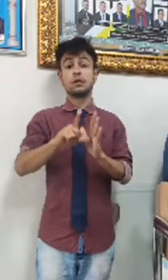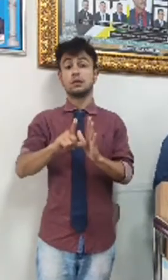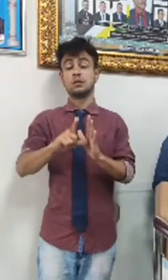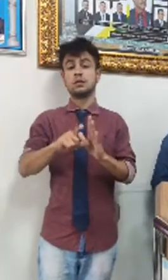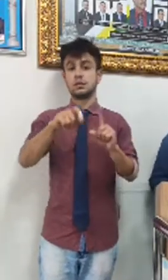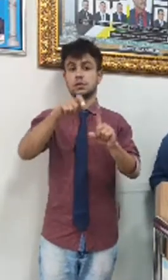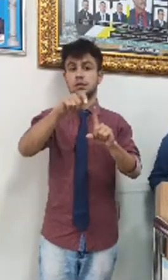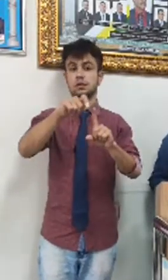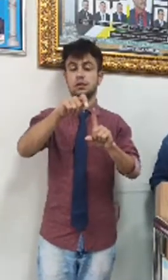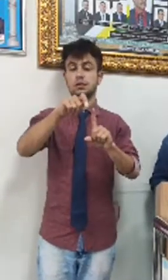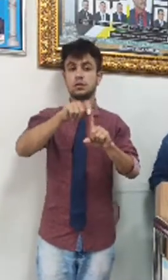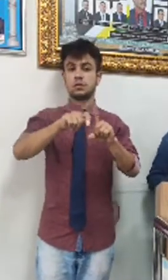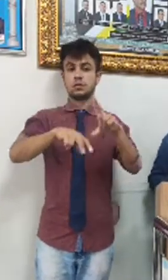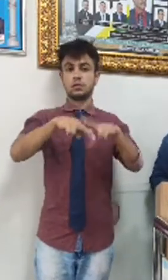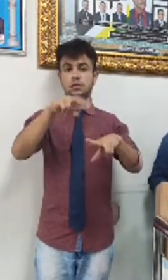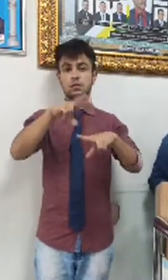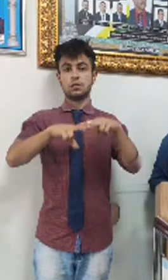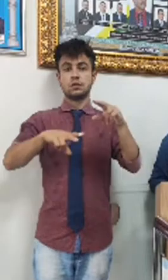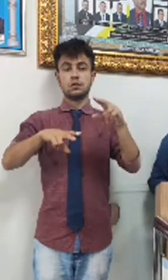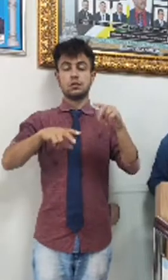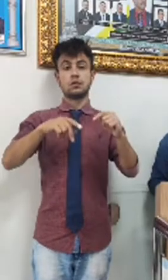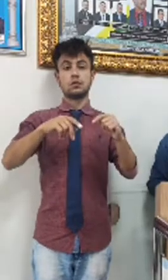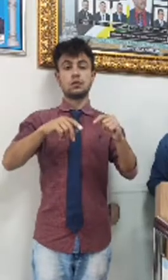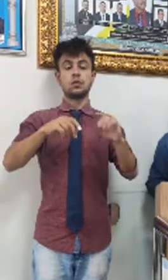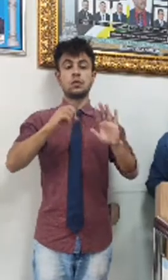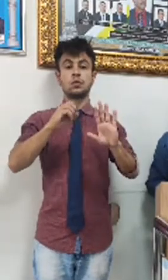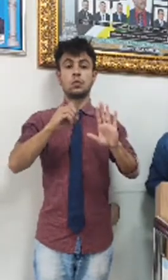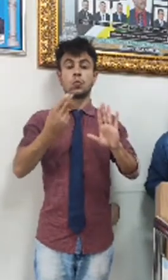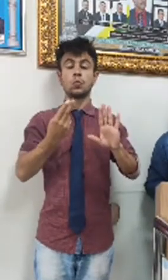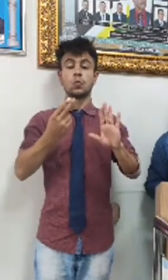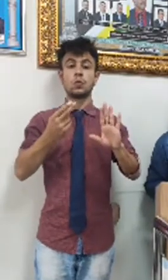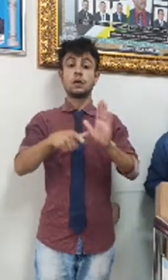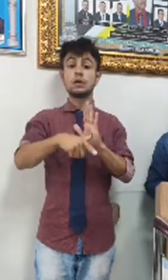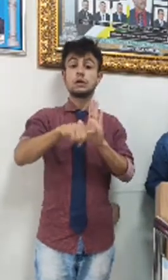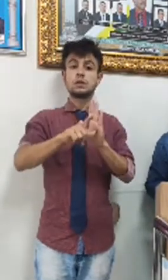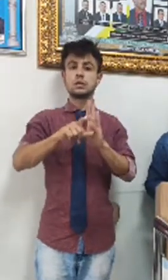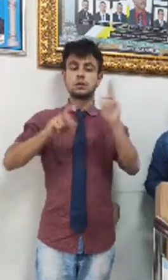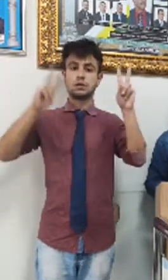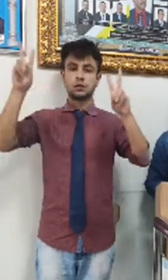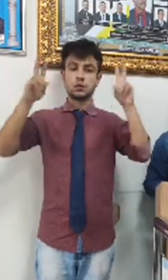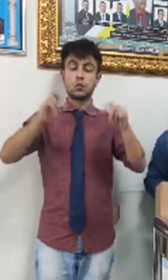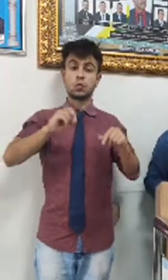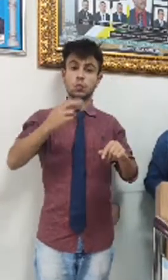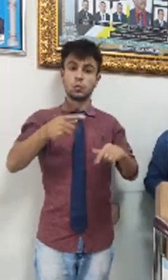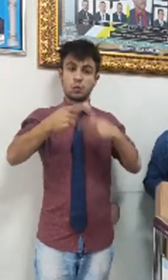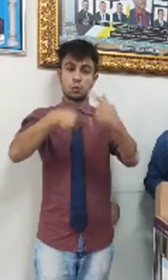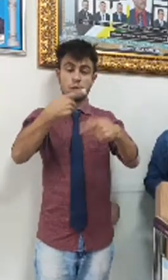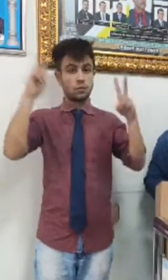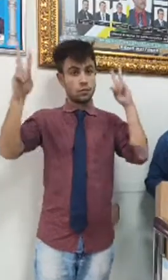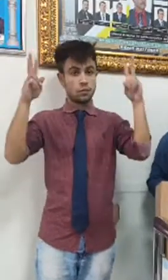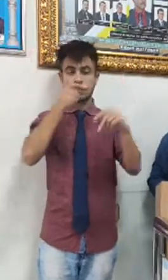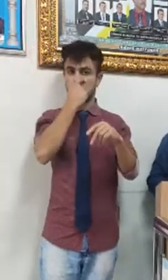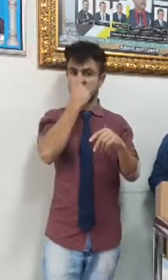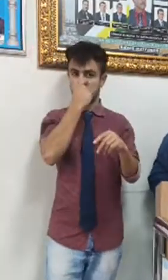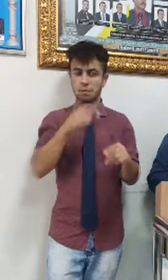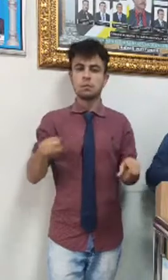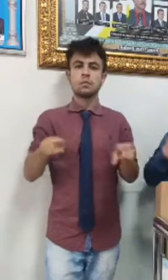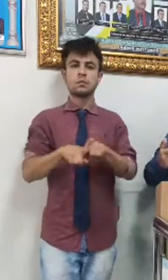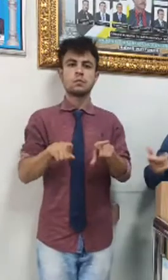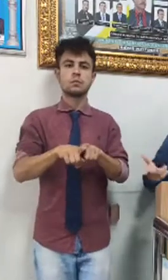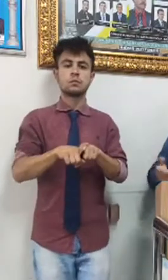ser depois das festas juninas. Mas é isso, senhores vereadores. O que a gente quer é pedir aos senhores também que intercedam e que interfiram por esse povo,